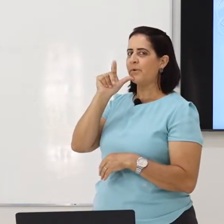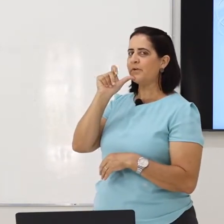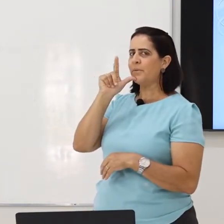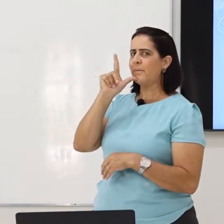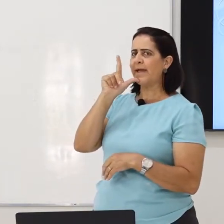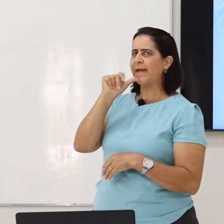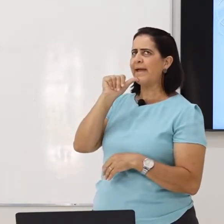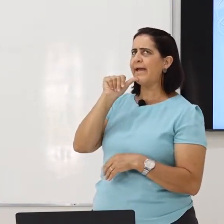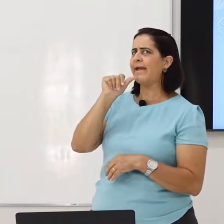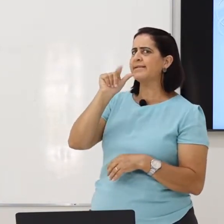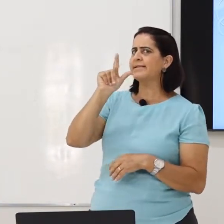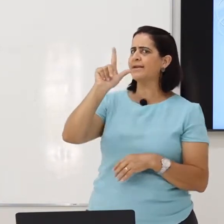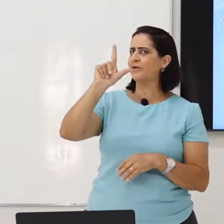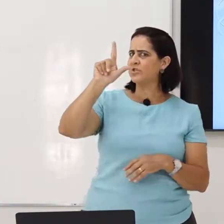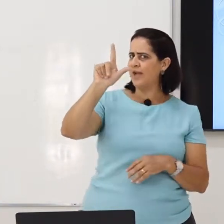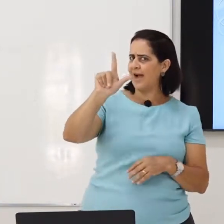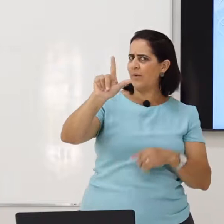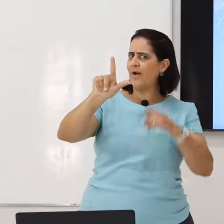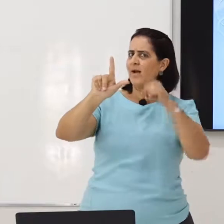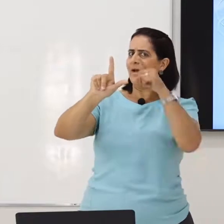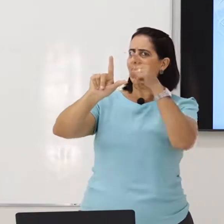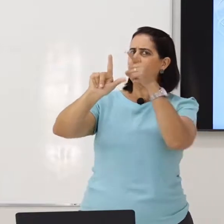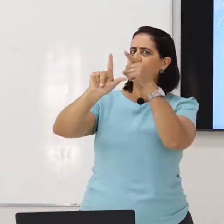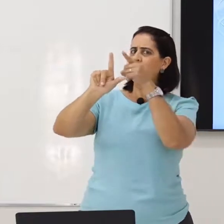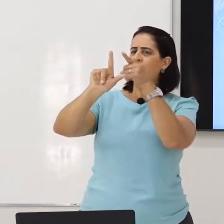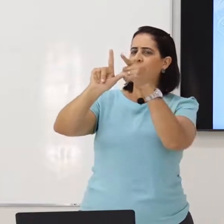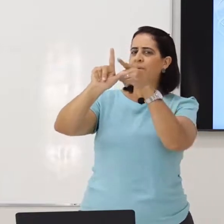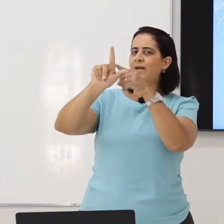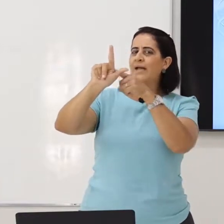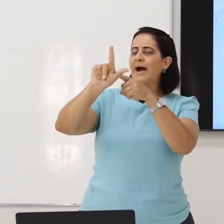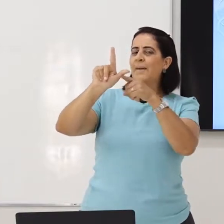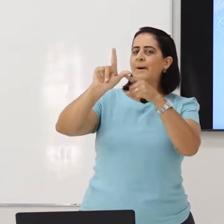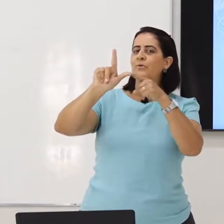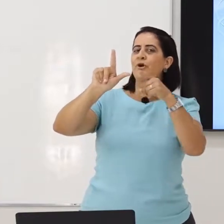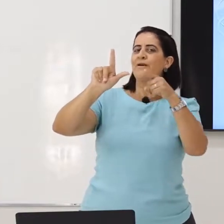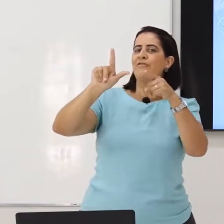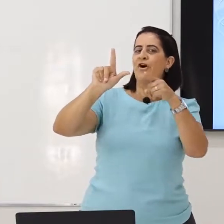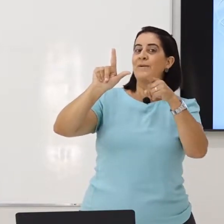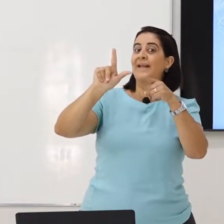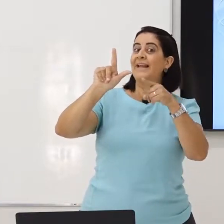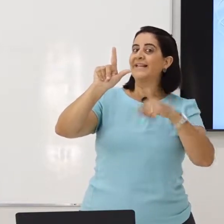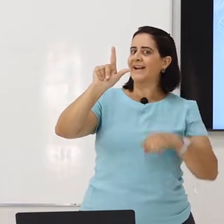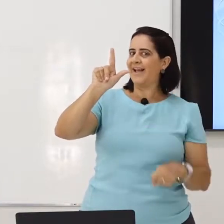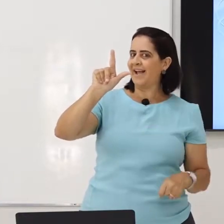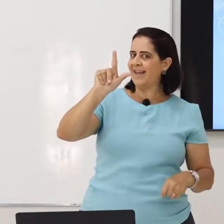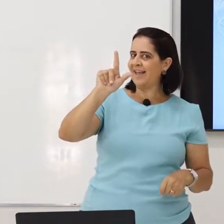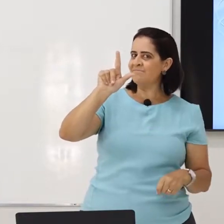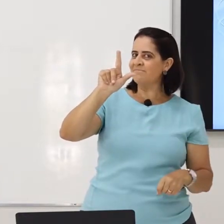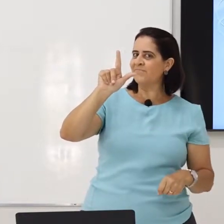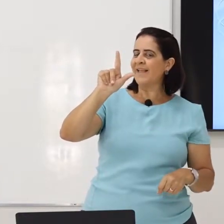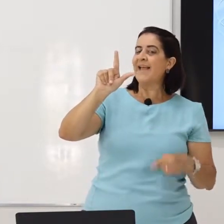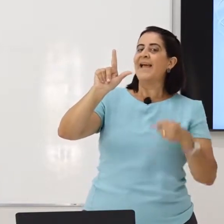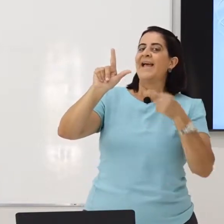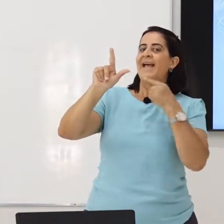Muito bem, sinal de água. Olha a mão. A mão toma a forma da letra L. Ela